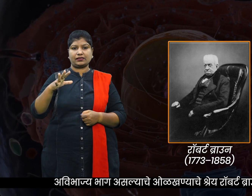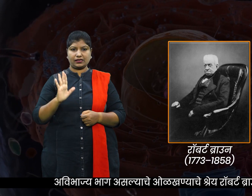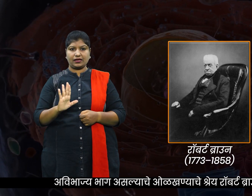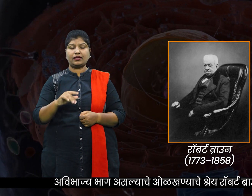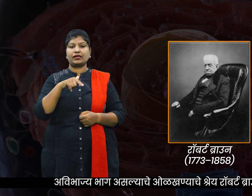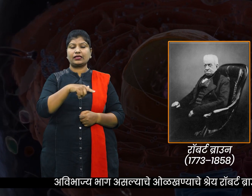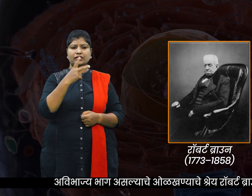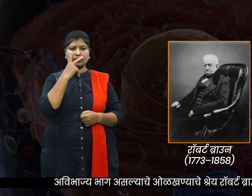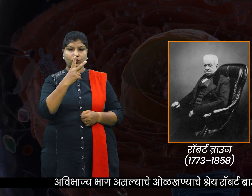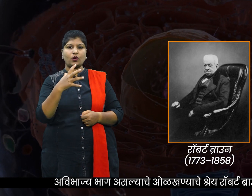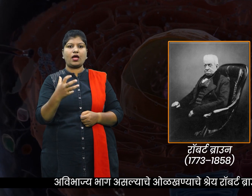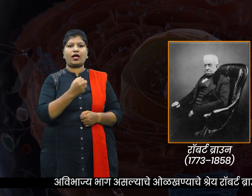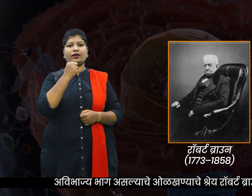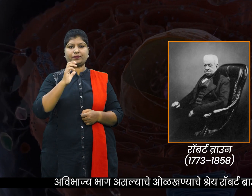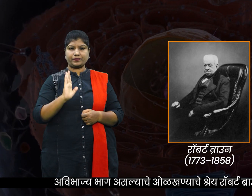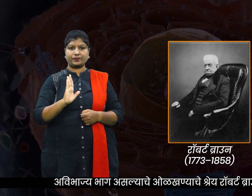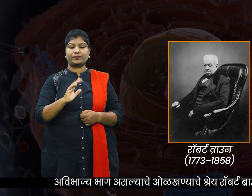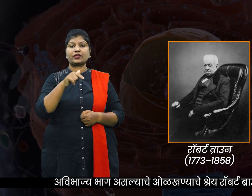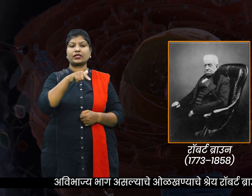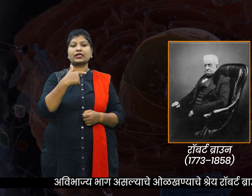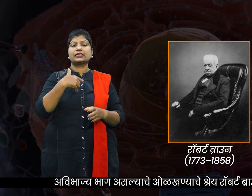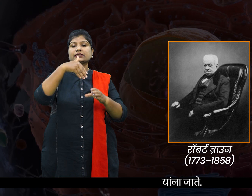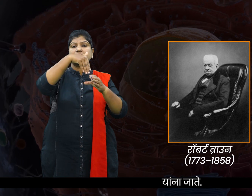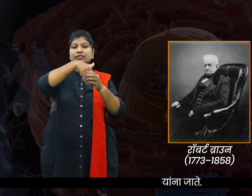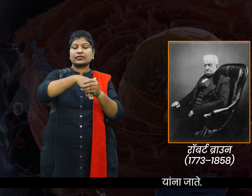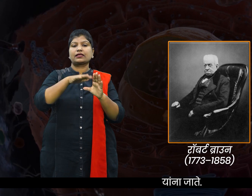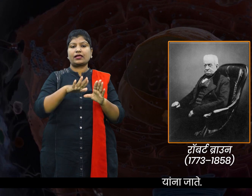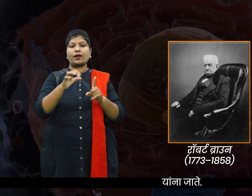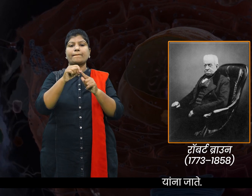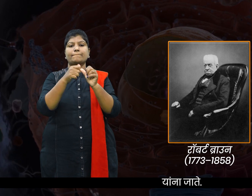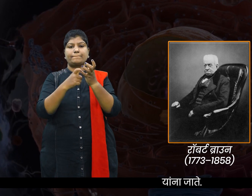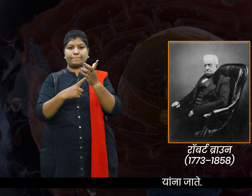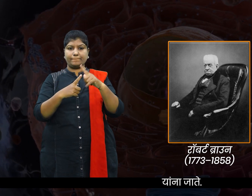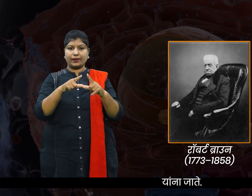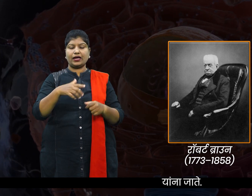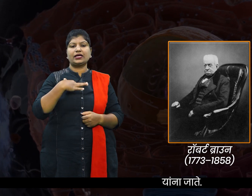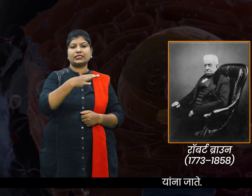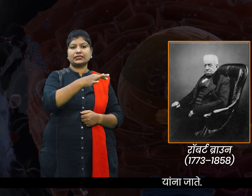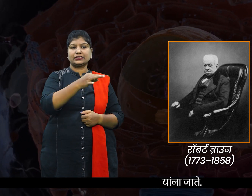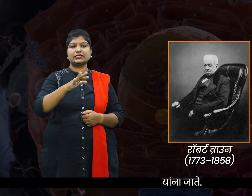श्रेय रॉबर्ट ब्राउन 1773 ते 1858 यांना जाते.